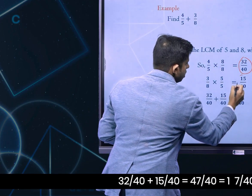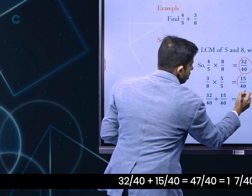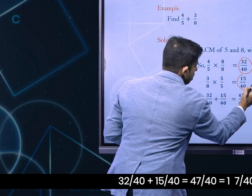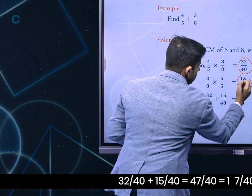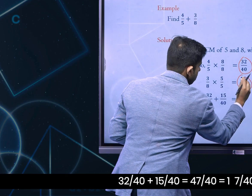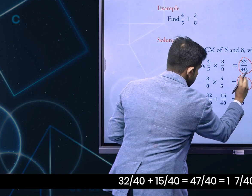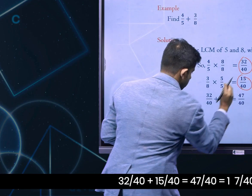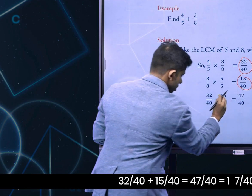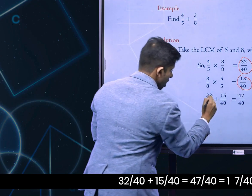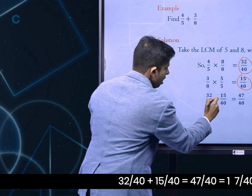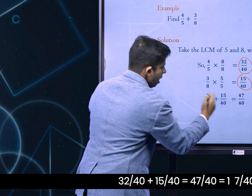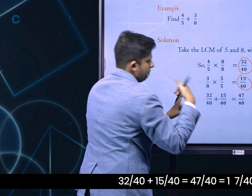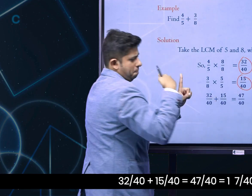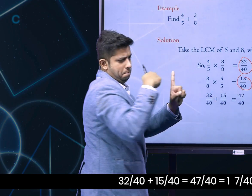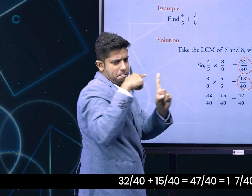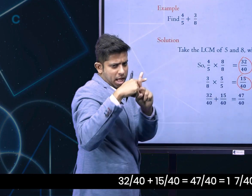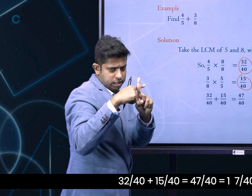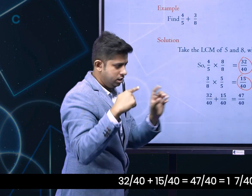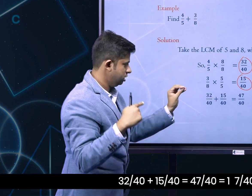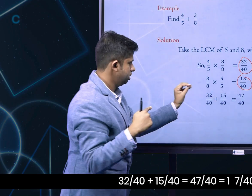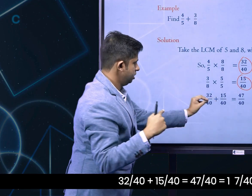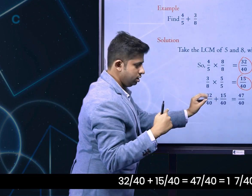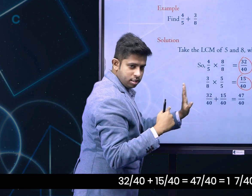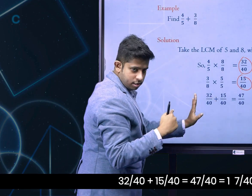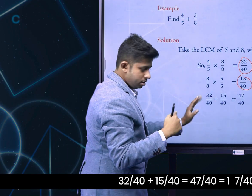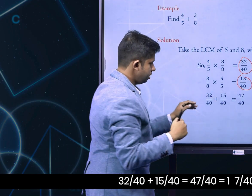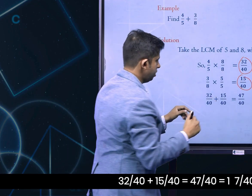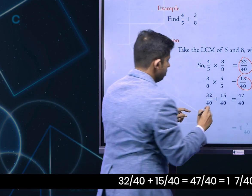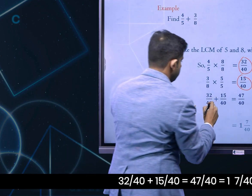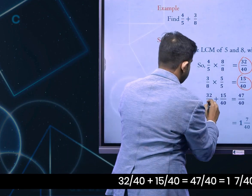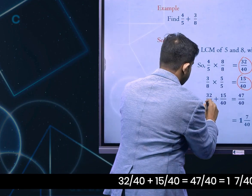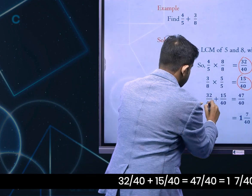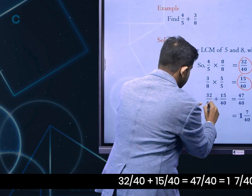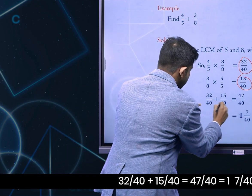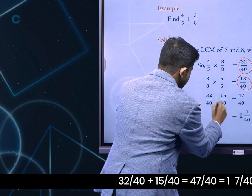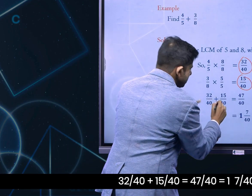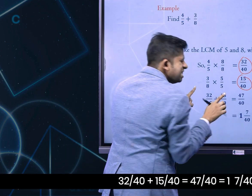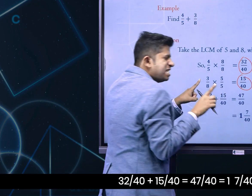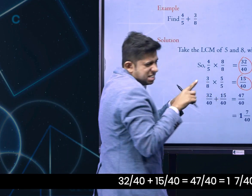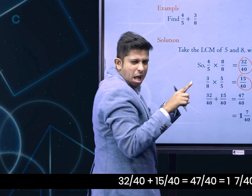32/40 अधिक 15/40 बरोबर 47/40 बरोबर